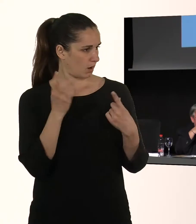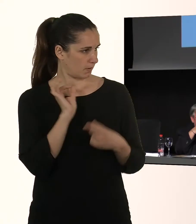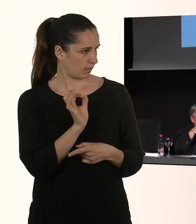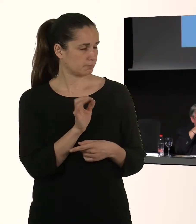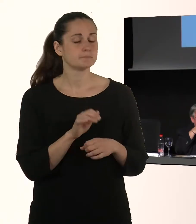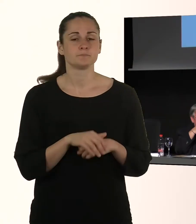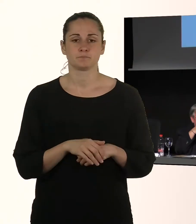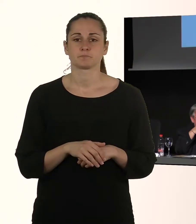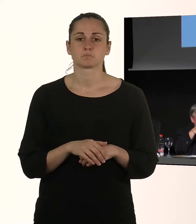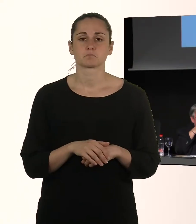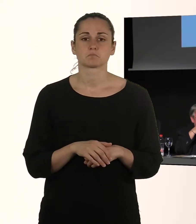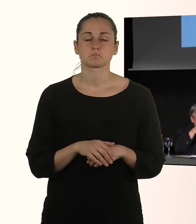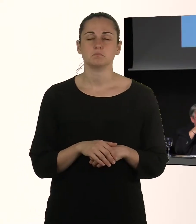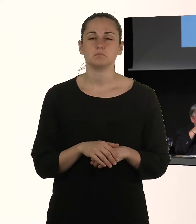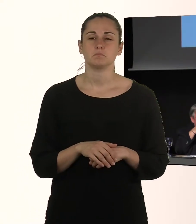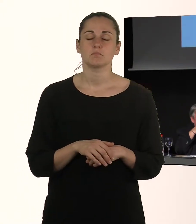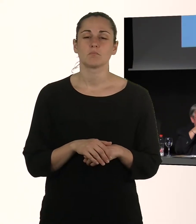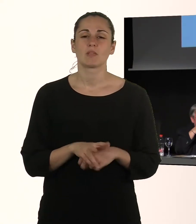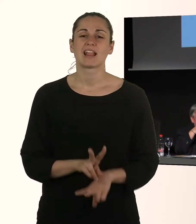En el campo